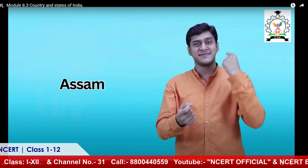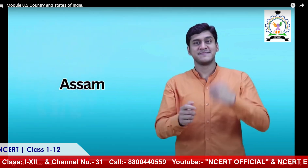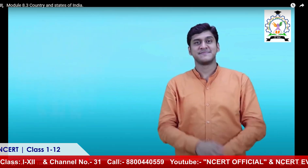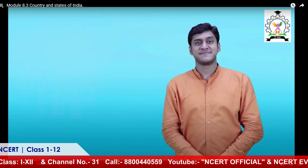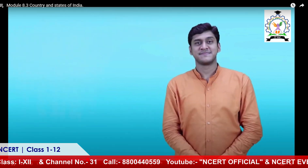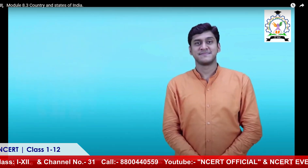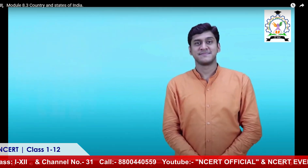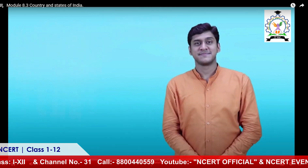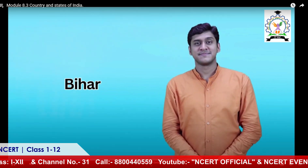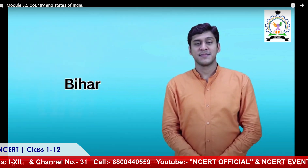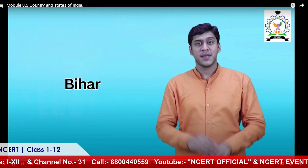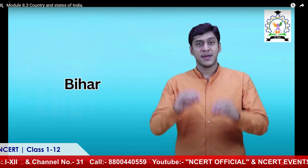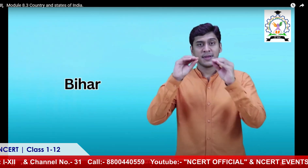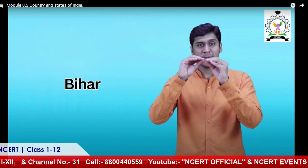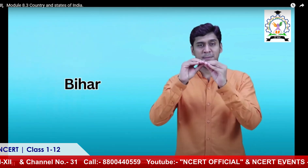असम,